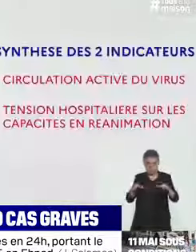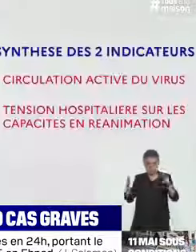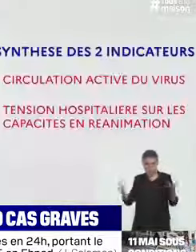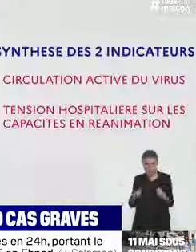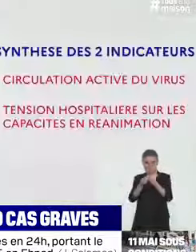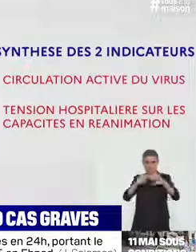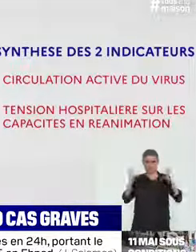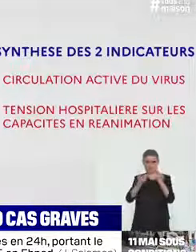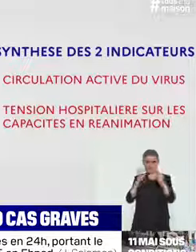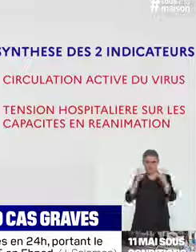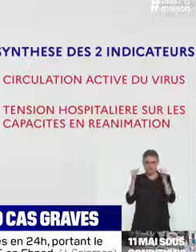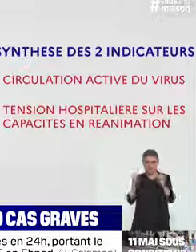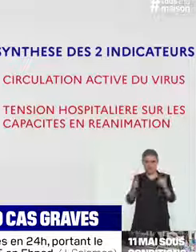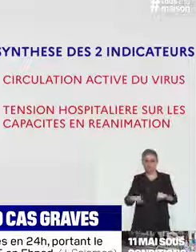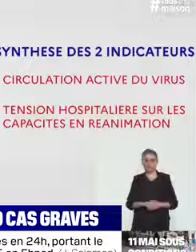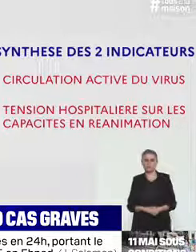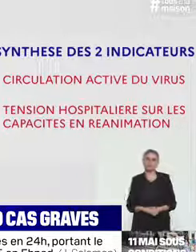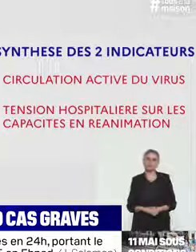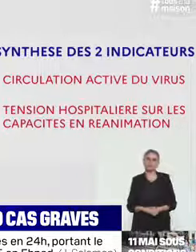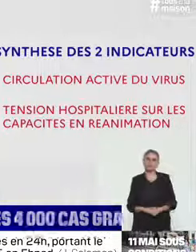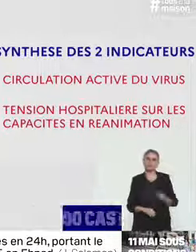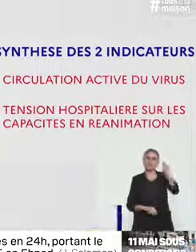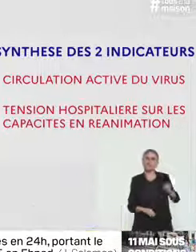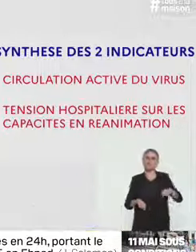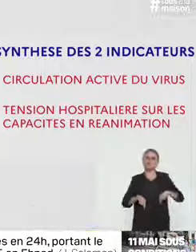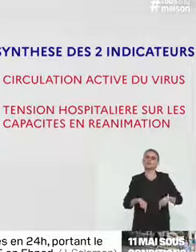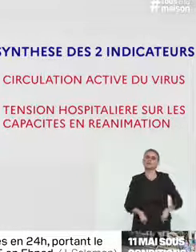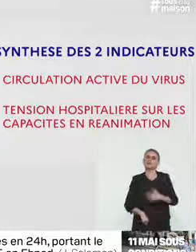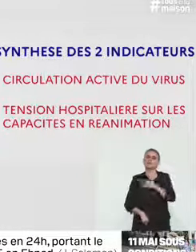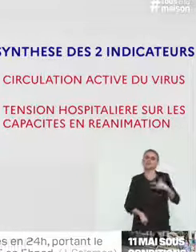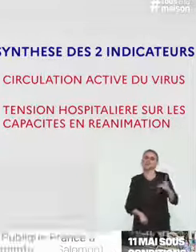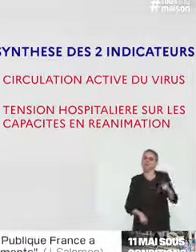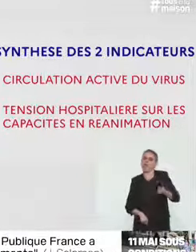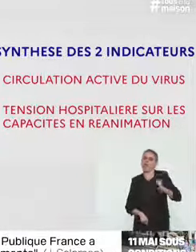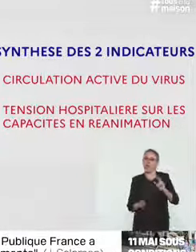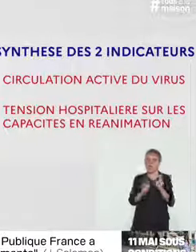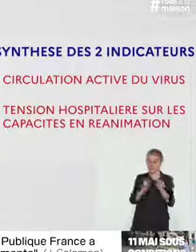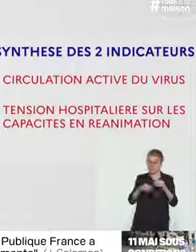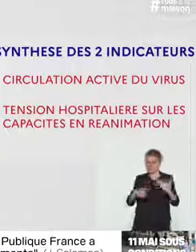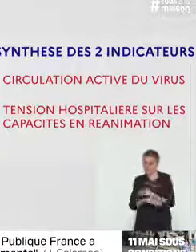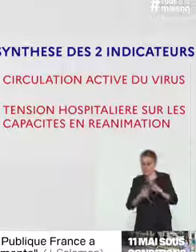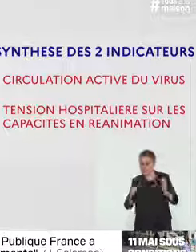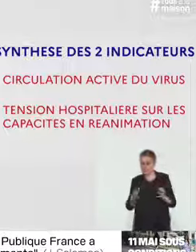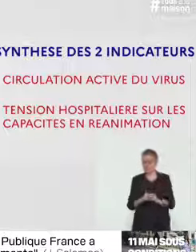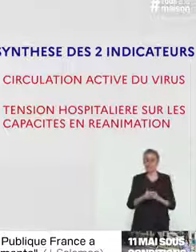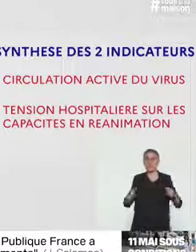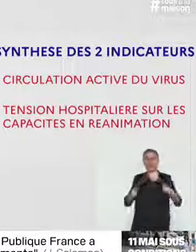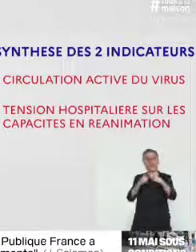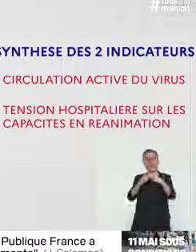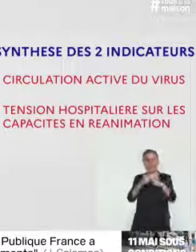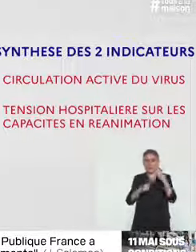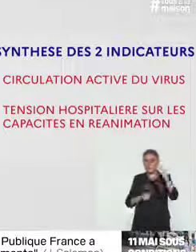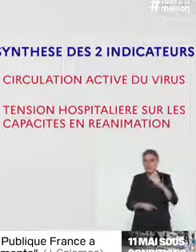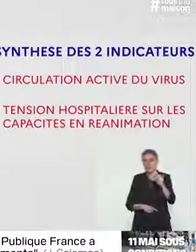ce moment. Le ministre Olivier Véran a déjà expliqué le raisonnement. Pour rappel, cette carte comportera